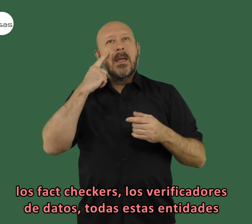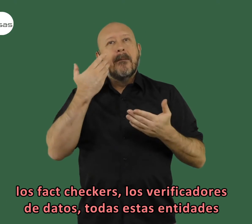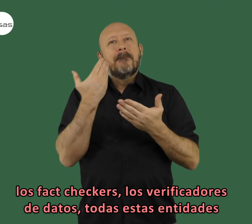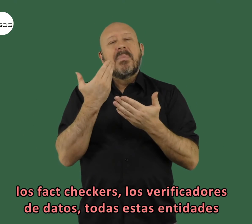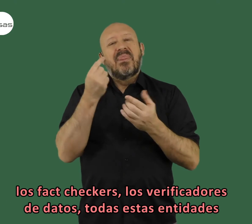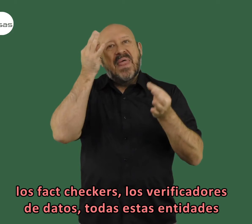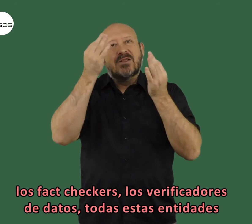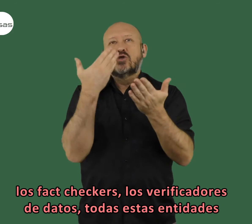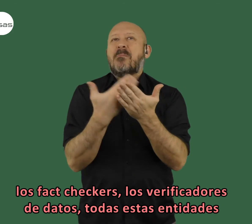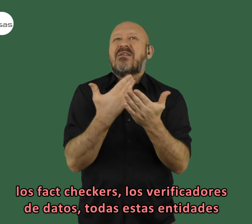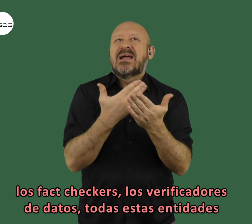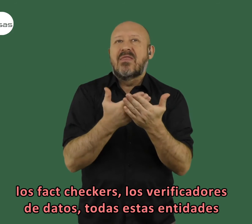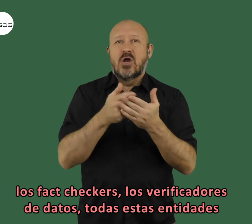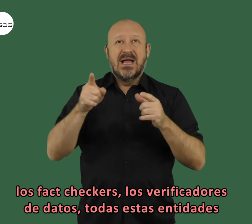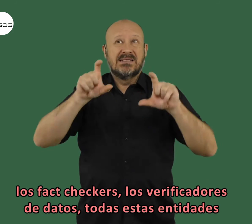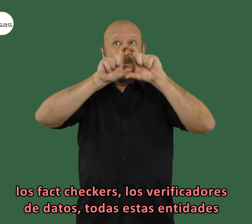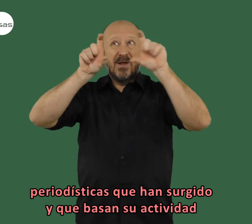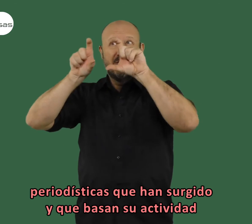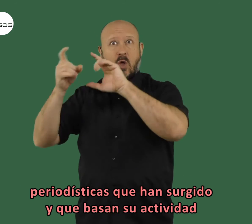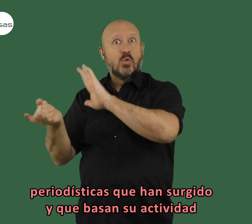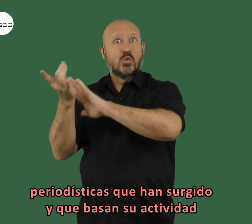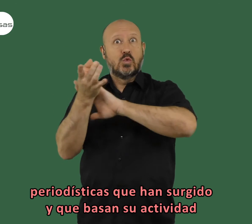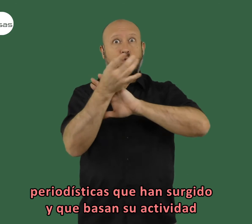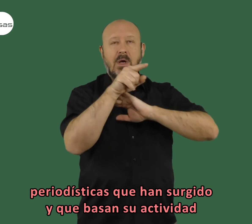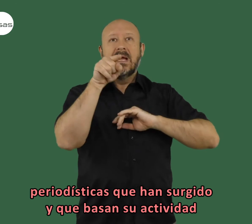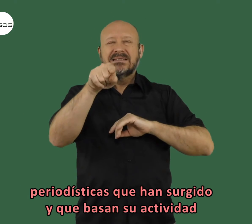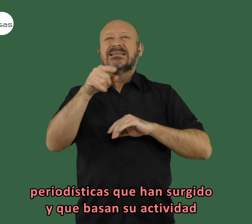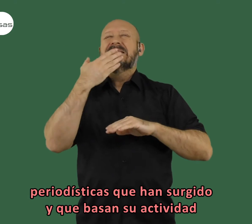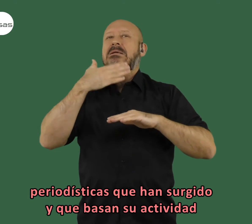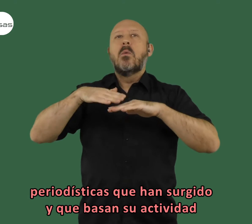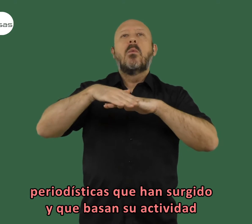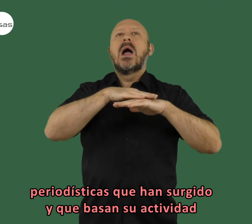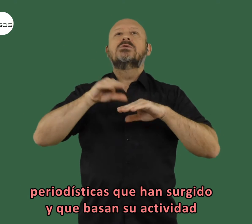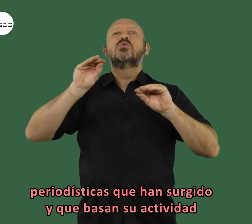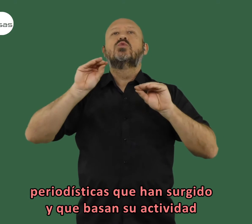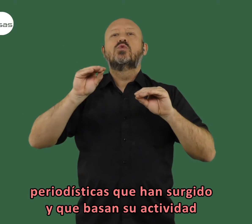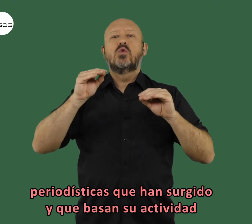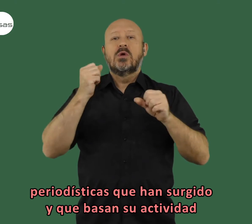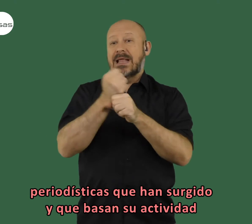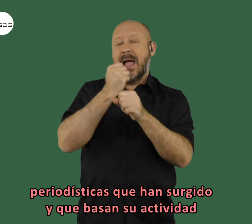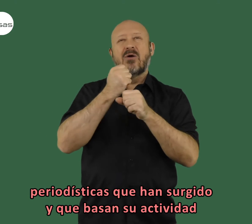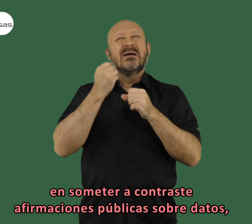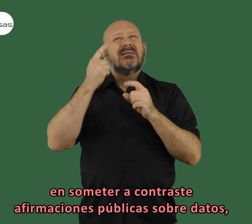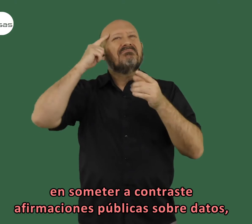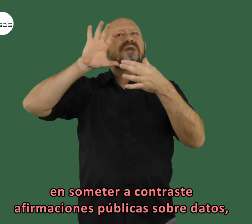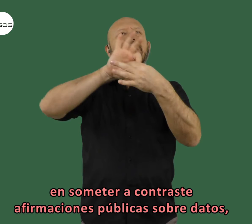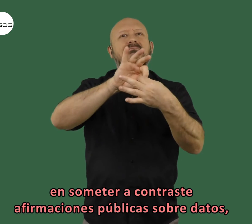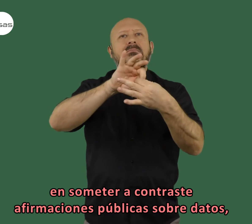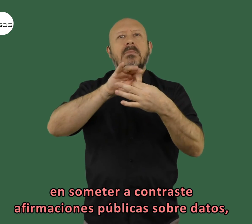fact-checkers, los verificadores de datos, todas estas entidades periodísticas que han surgido y que basan su